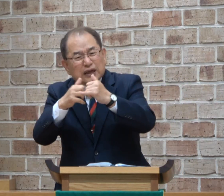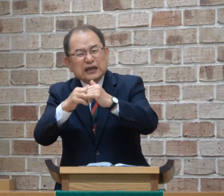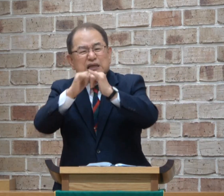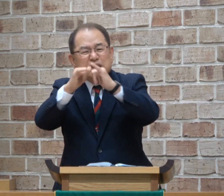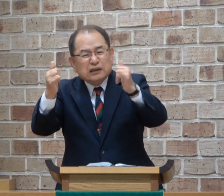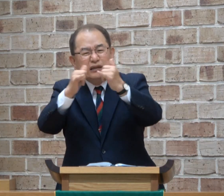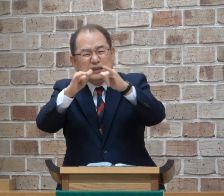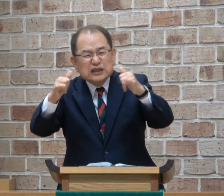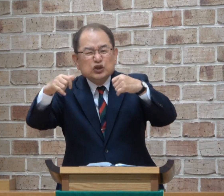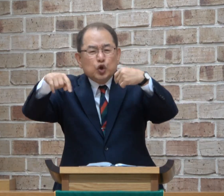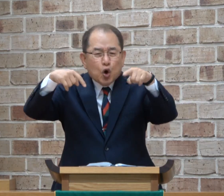그